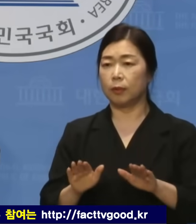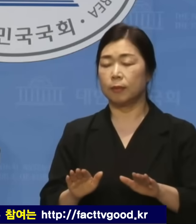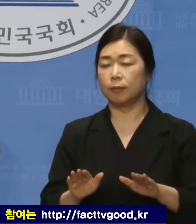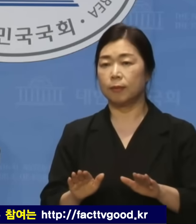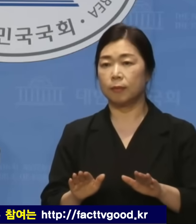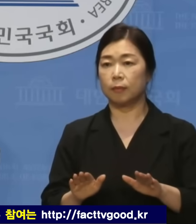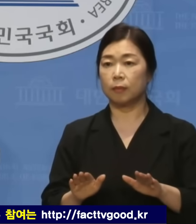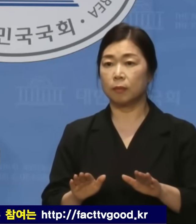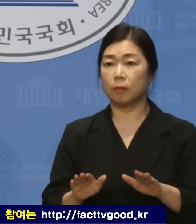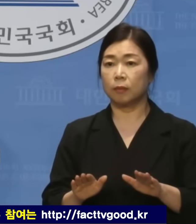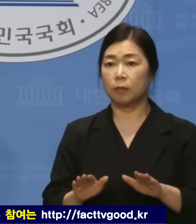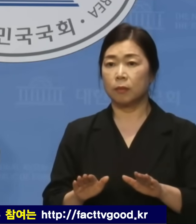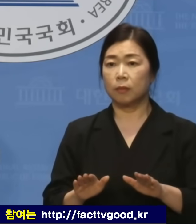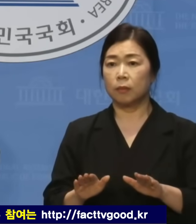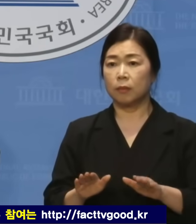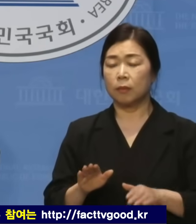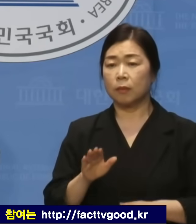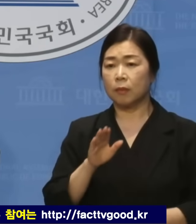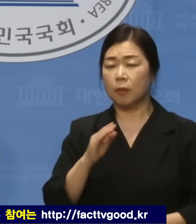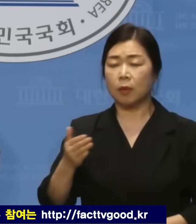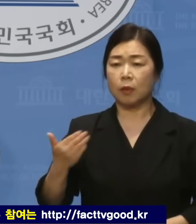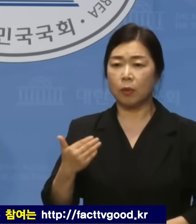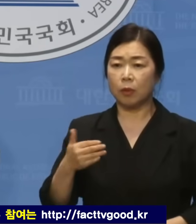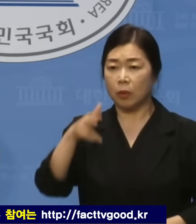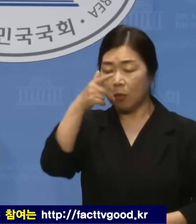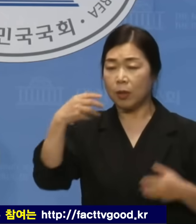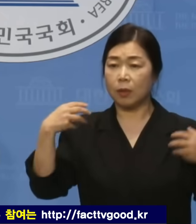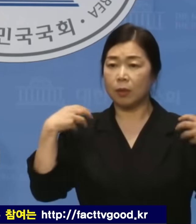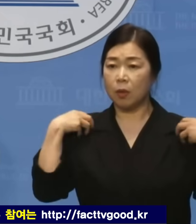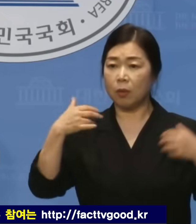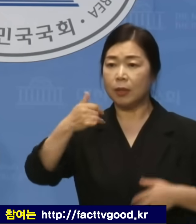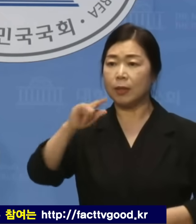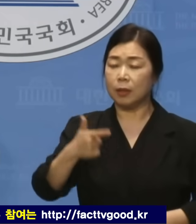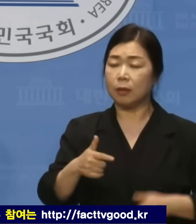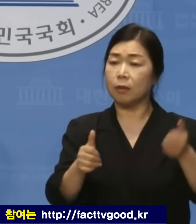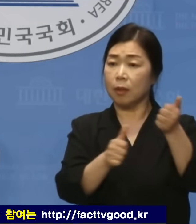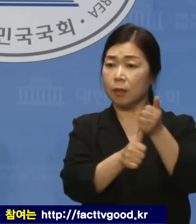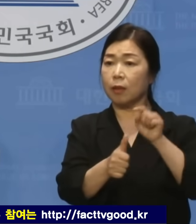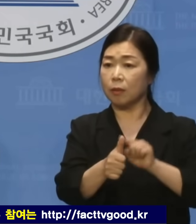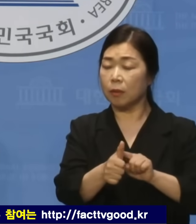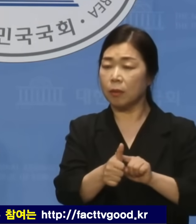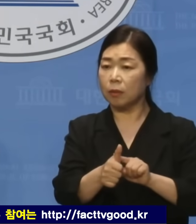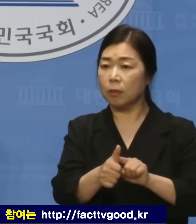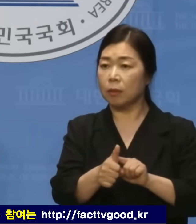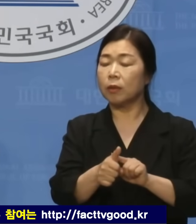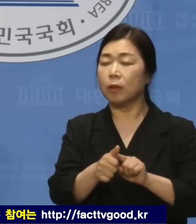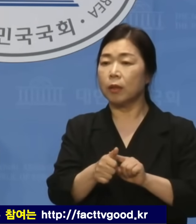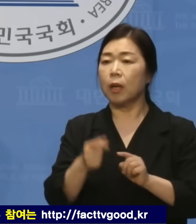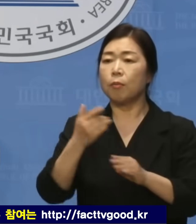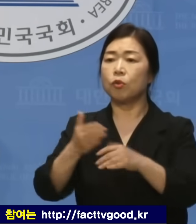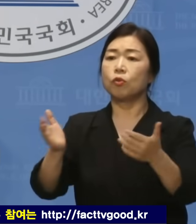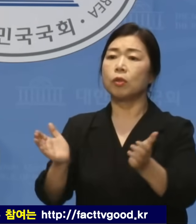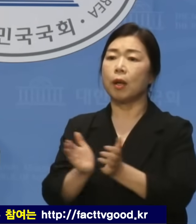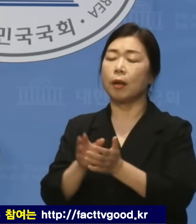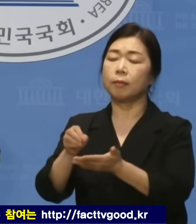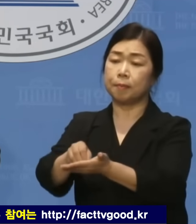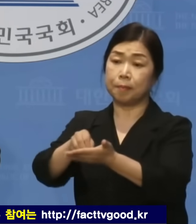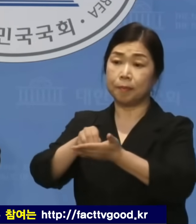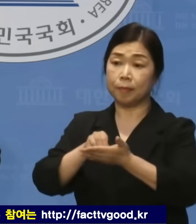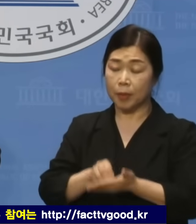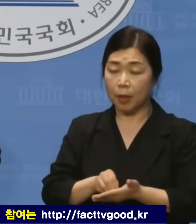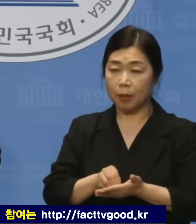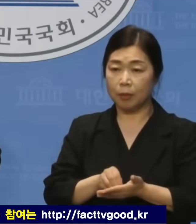오늘은 진교훈 전 경찰청 차장의 더불어민주당